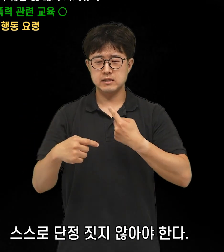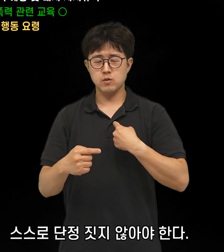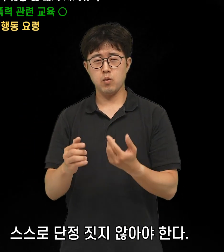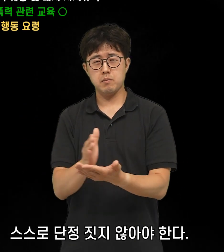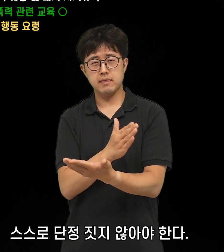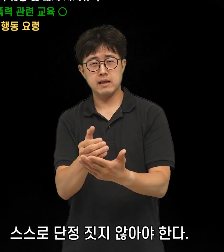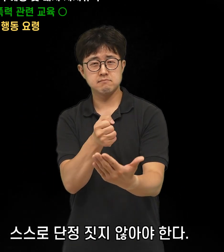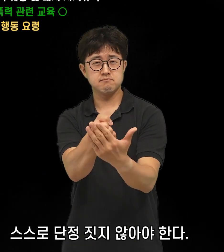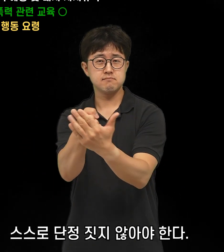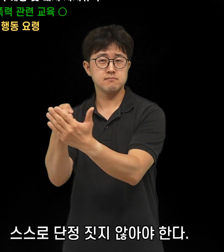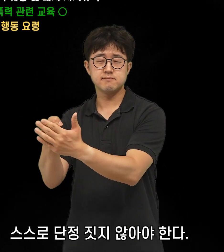한다.